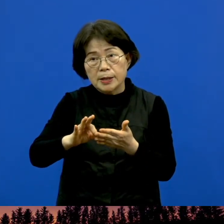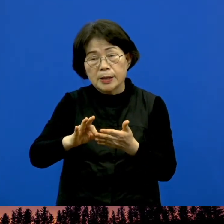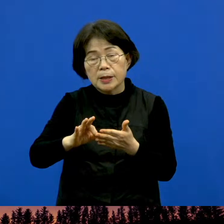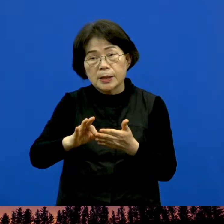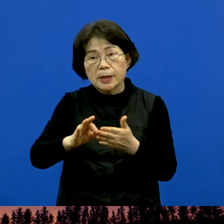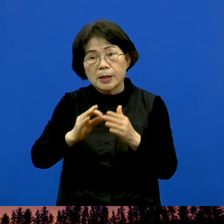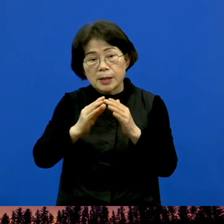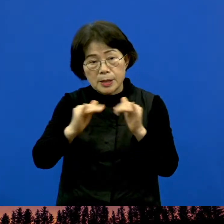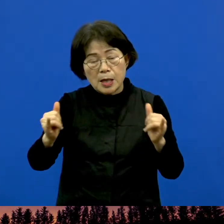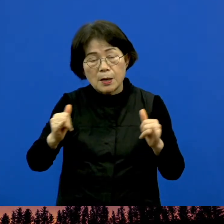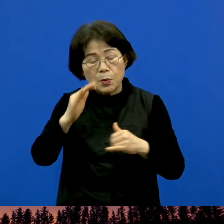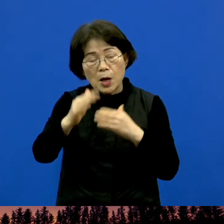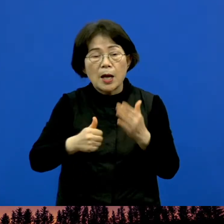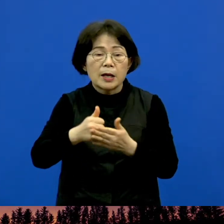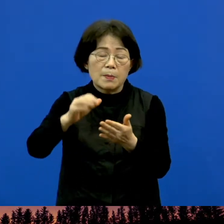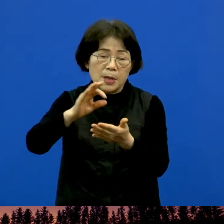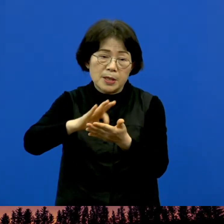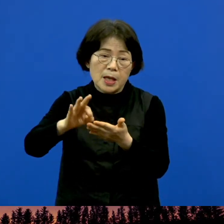선수들로 세워지는 것입니다.